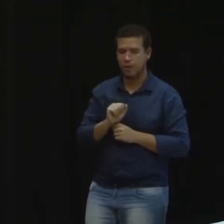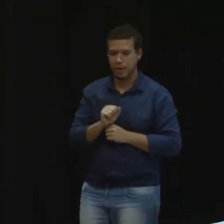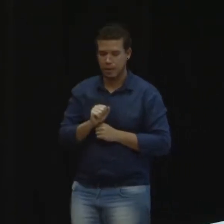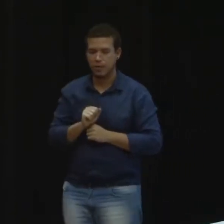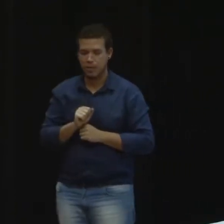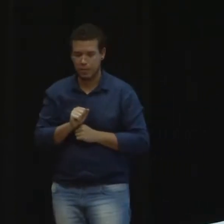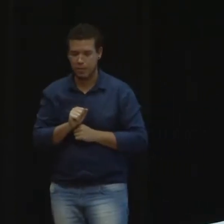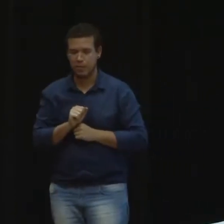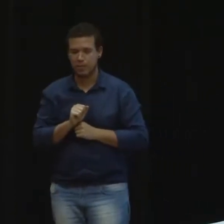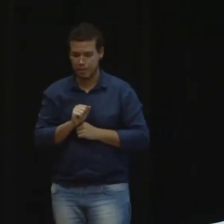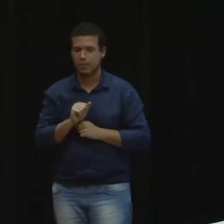Desculpe.